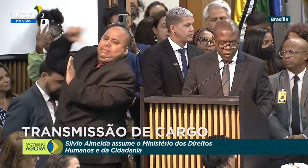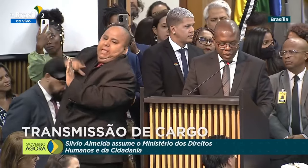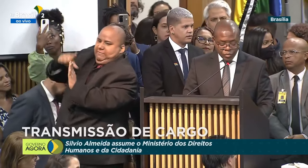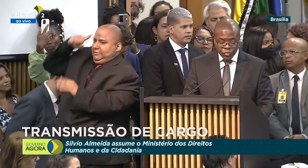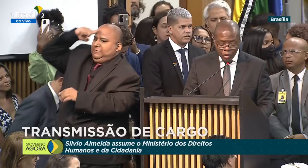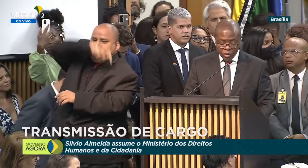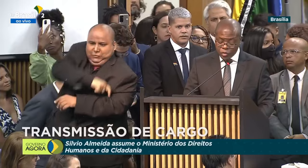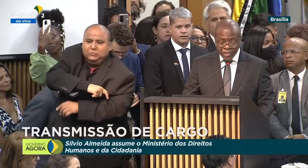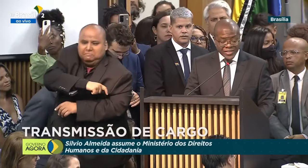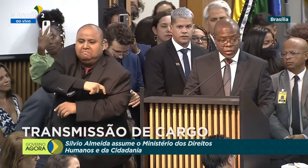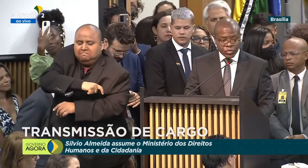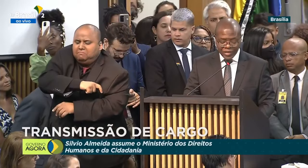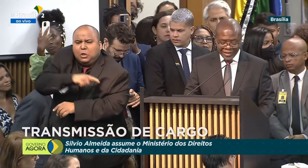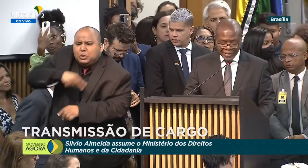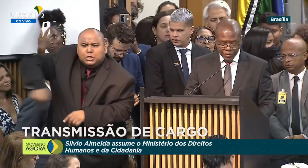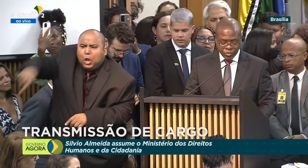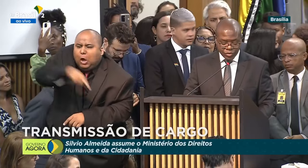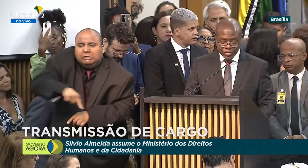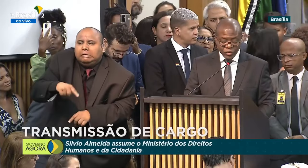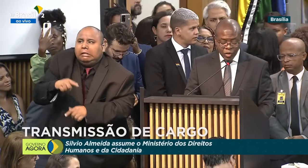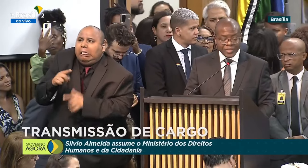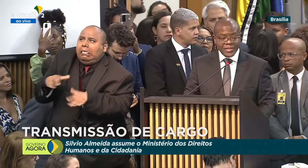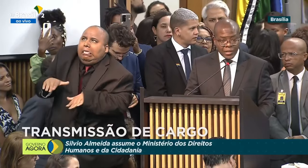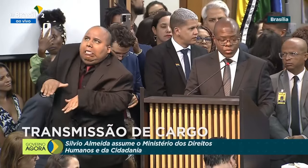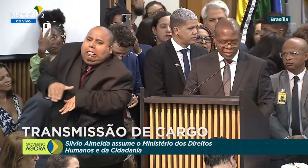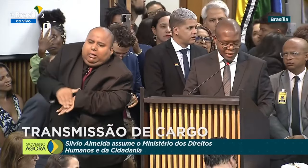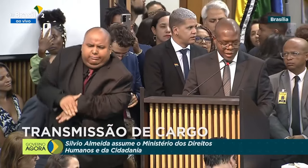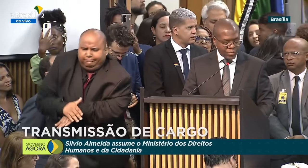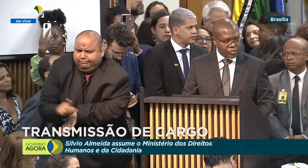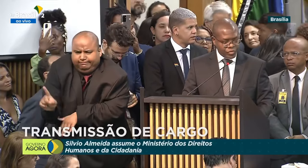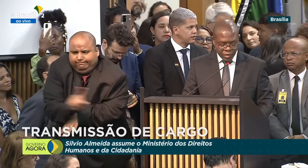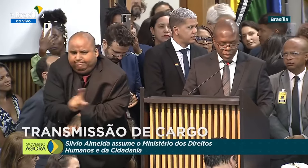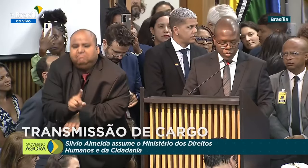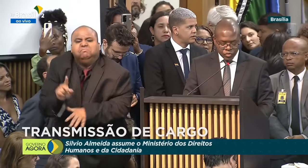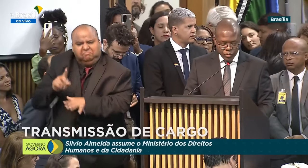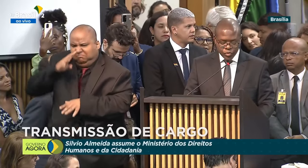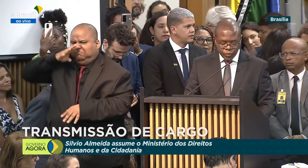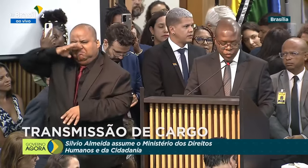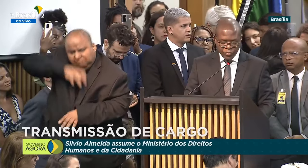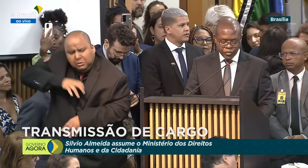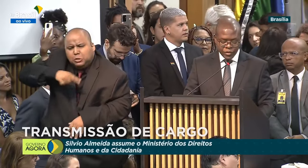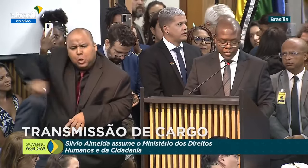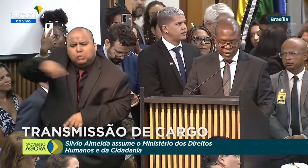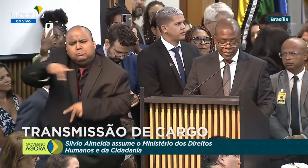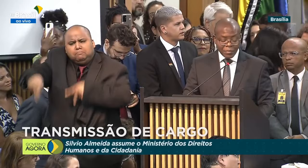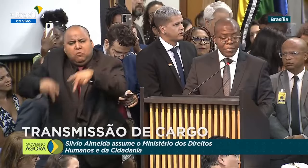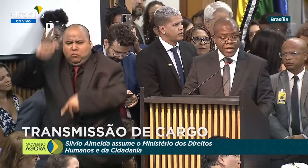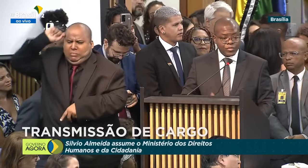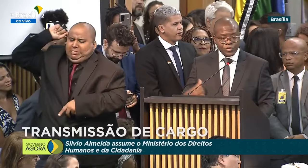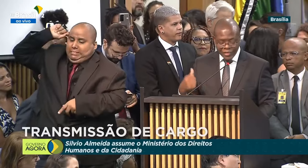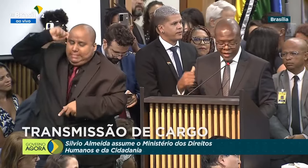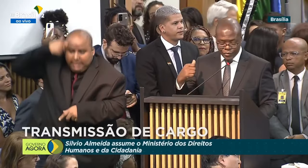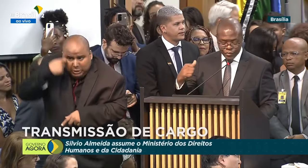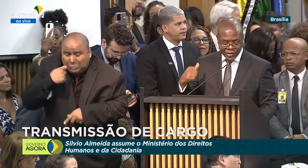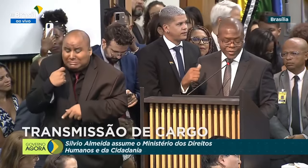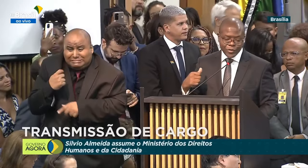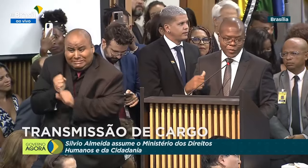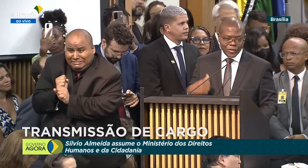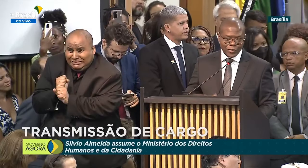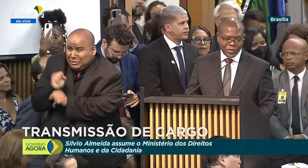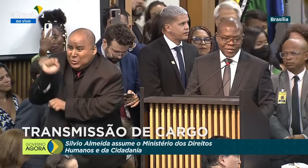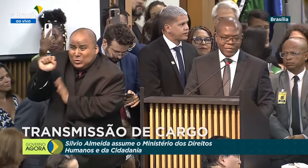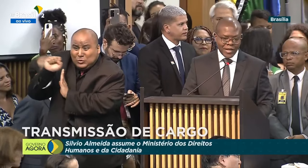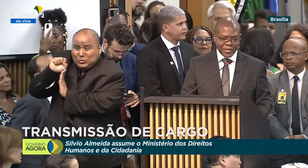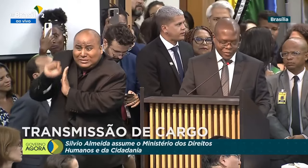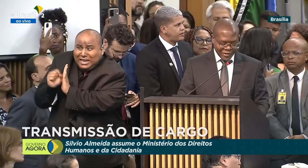não nós não nos enxergamos nós não nos rendemos Nós somos o povo que mais um século antes